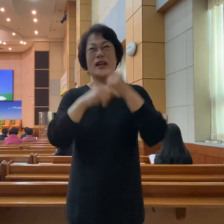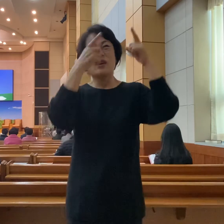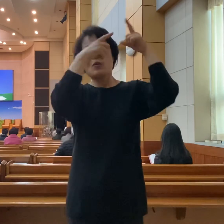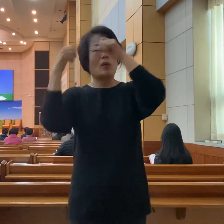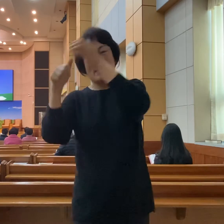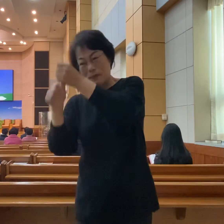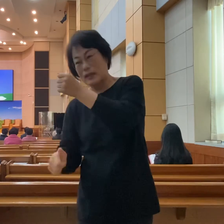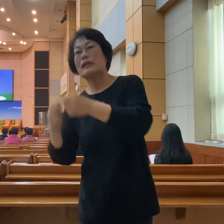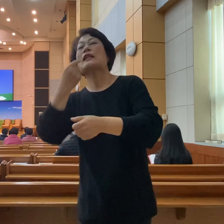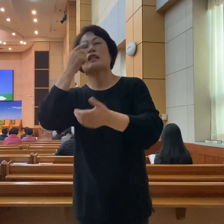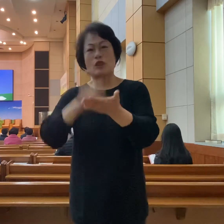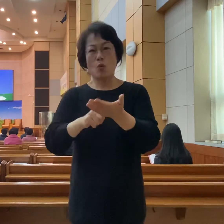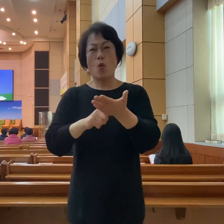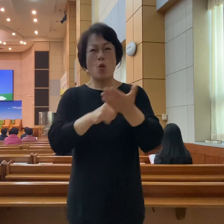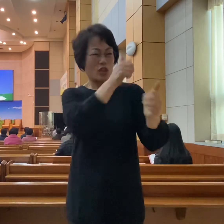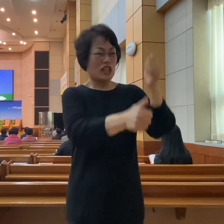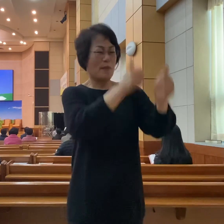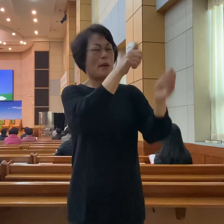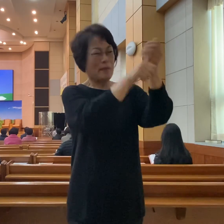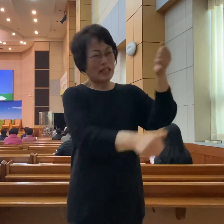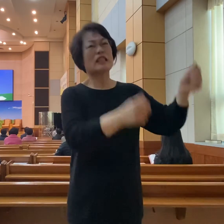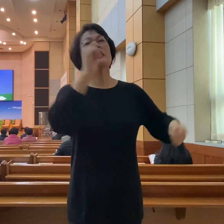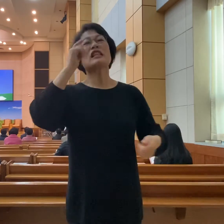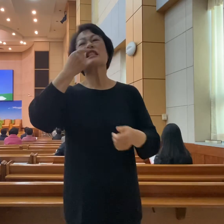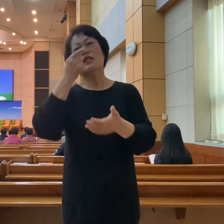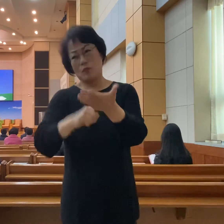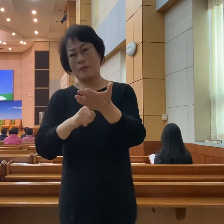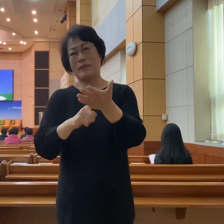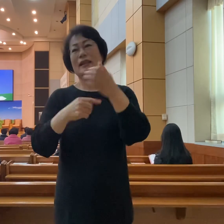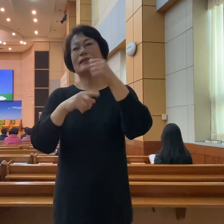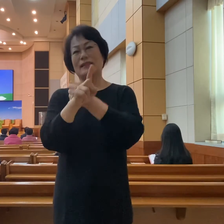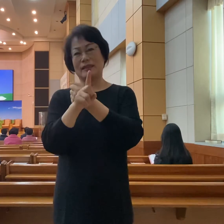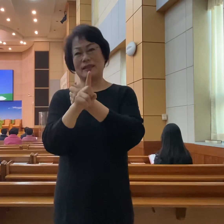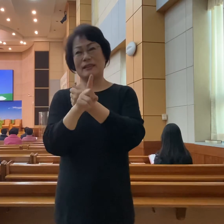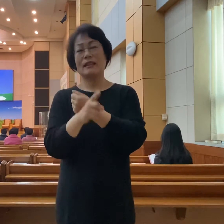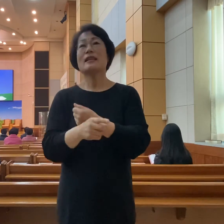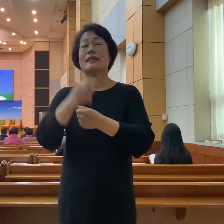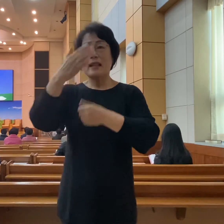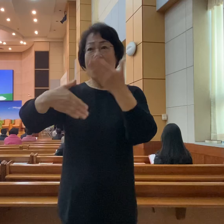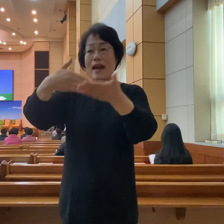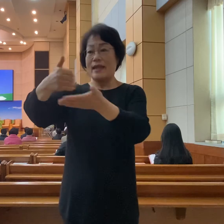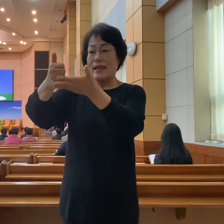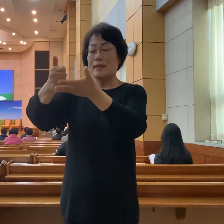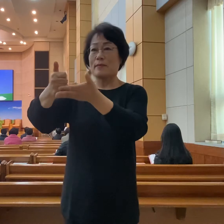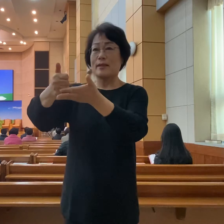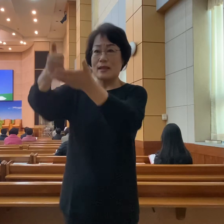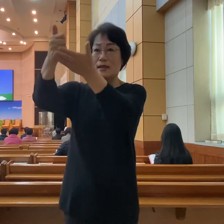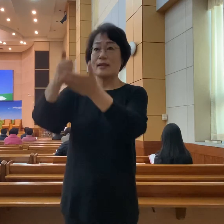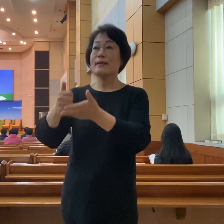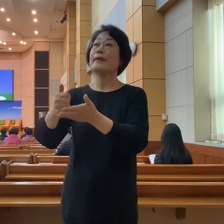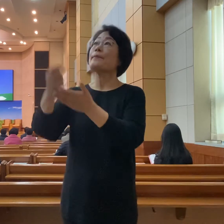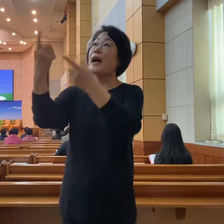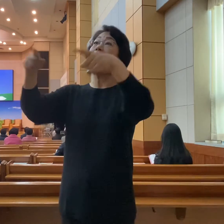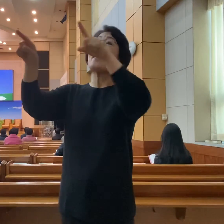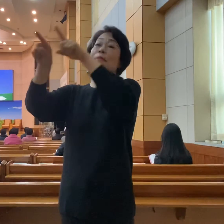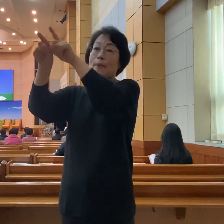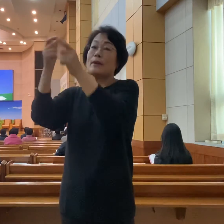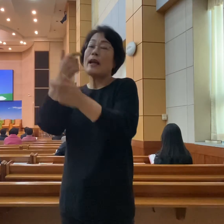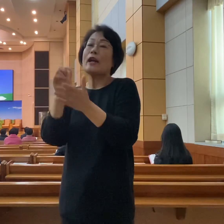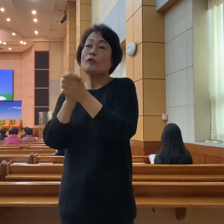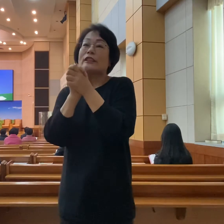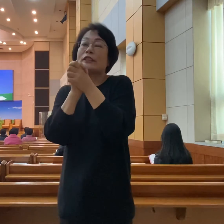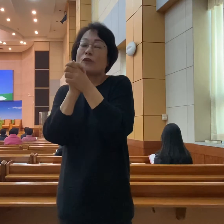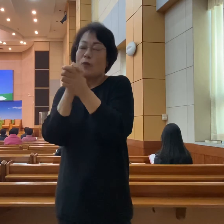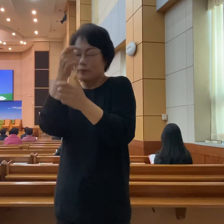떠내려가는 힘들어하는 이런 삶밖에 살 수밖에 없는 거예요. 근데 하나님의 백성이 그래 살면 얼마나 초라한 거예요,